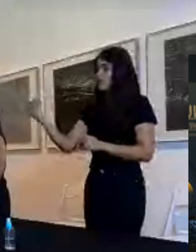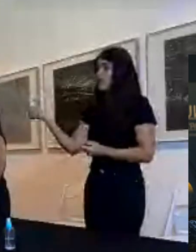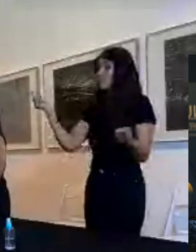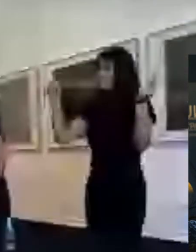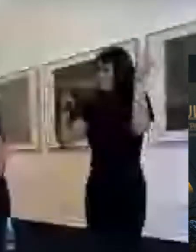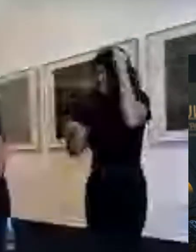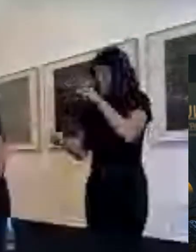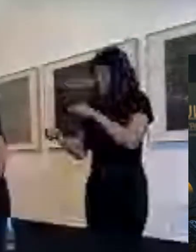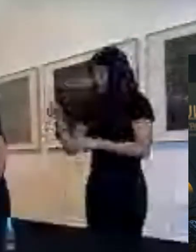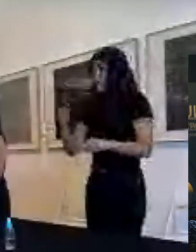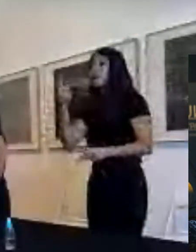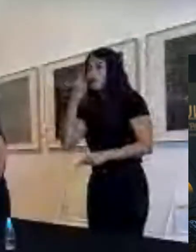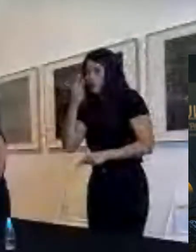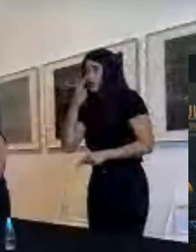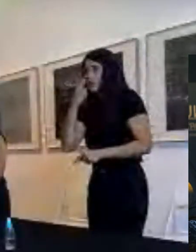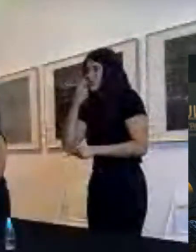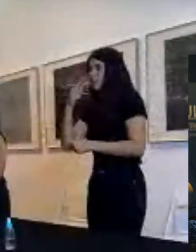arte.